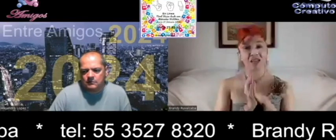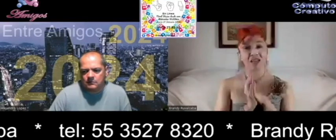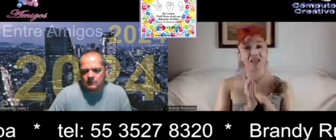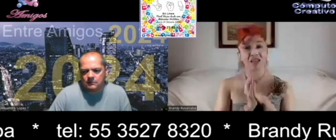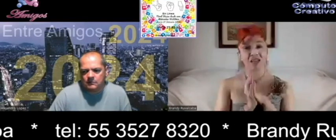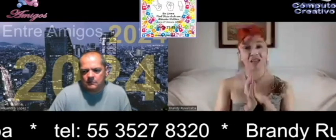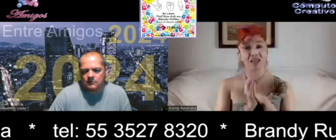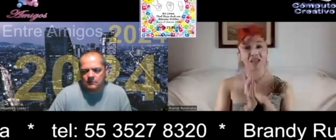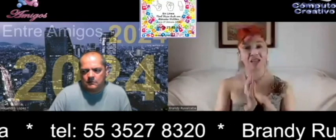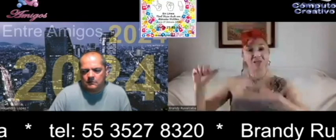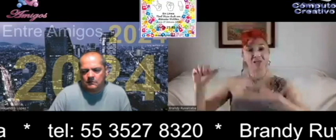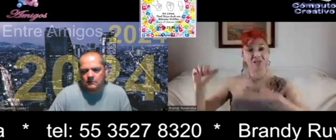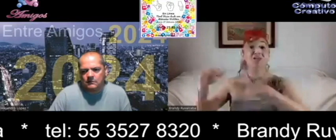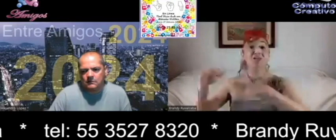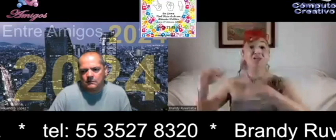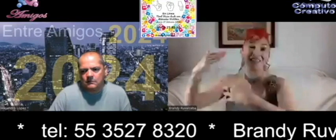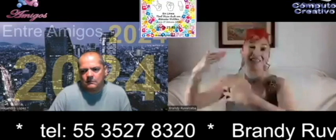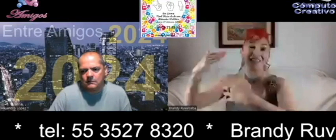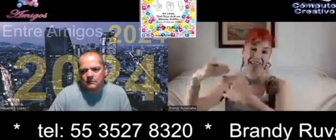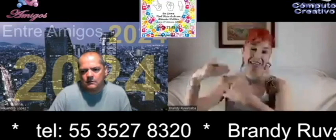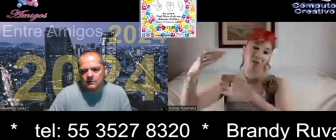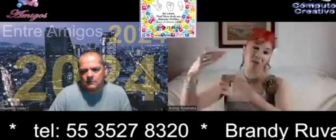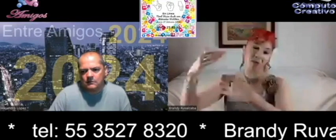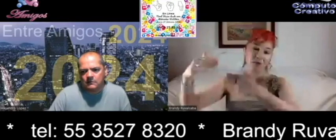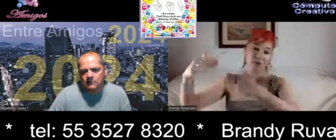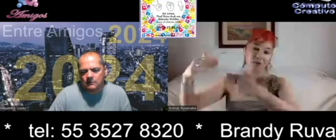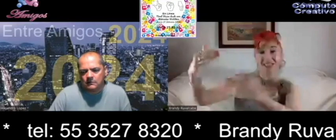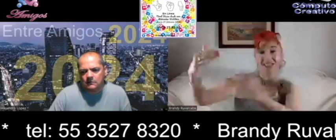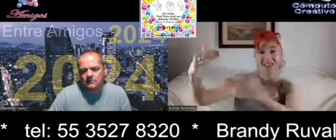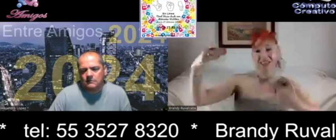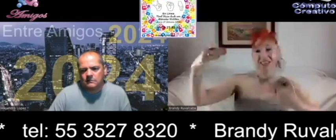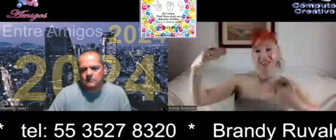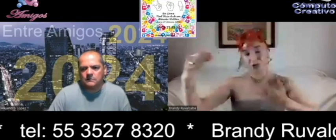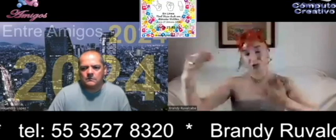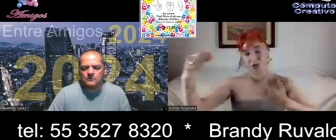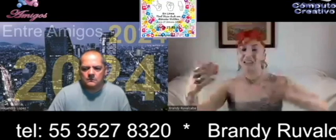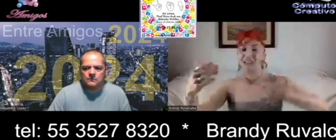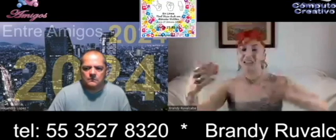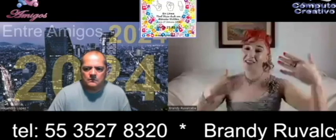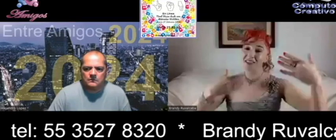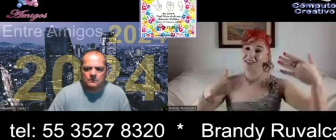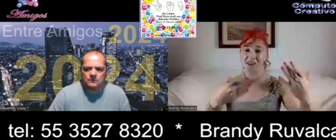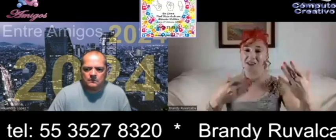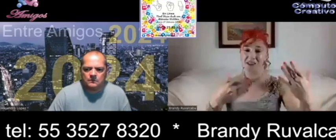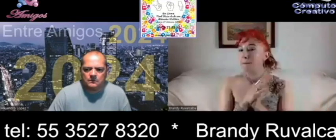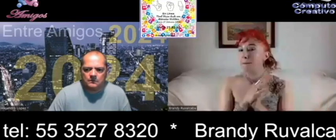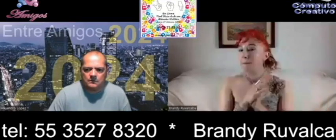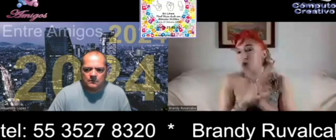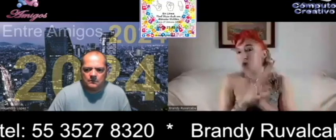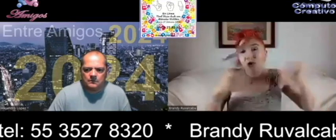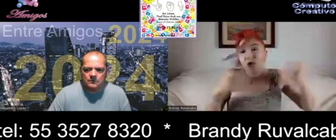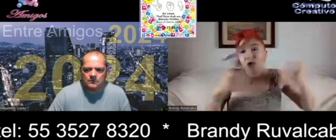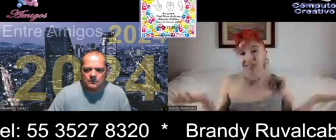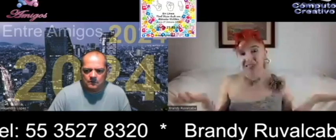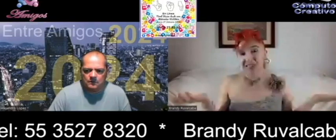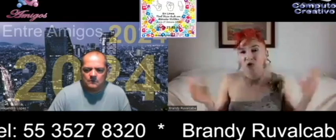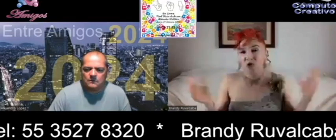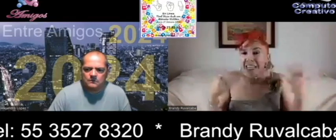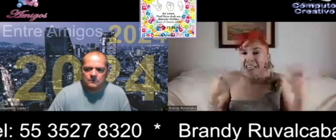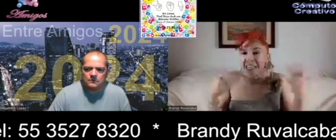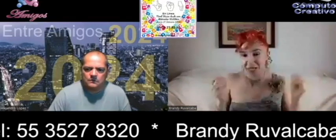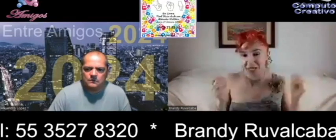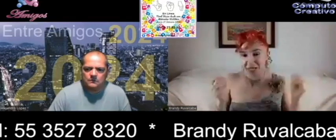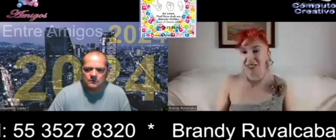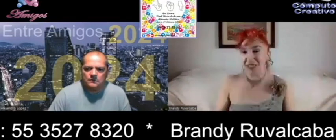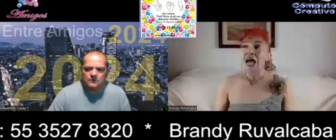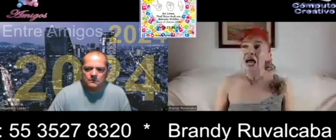de señas. Hay algunas señas que pueden coincidir en algunos países y en otros, o en algunas lenguas de señas y en otras, pero no todas y no tiene